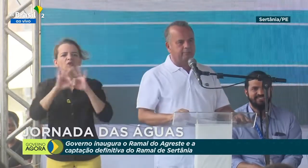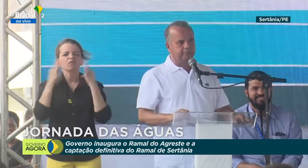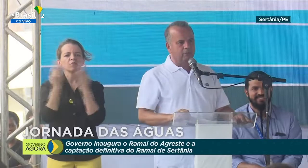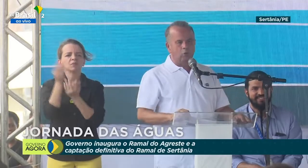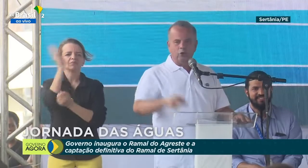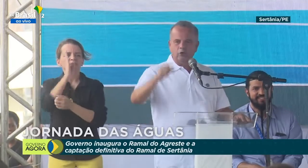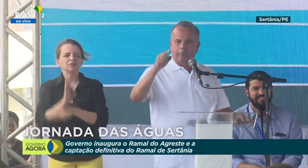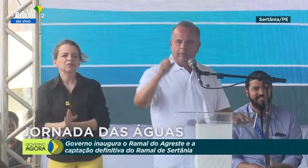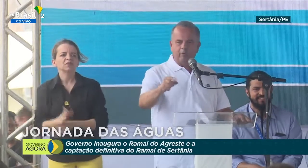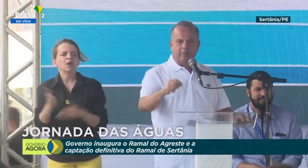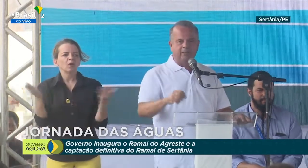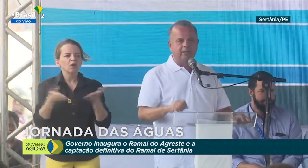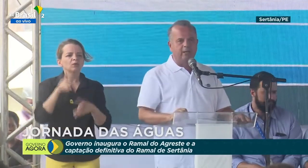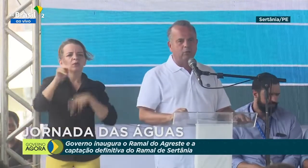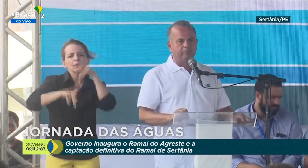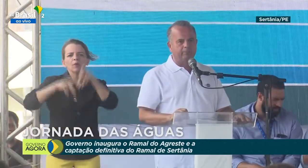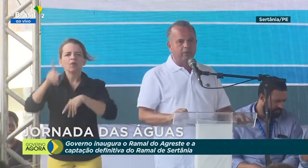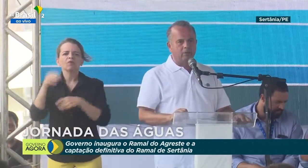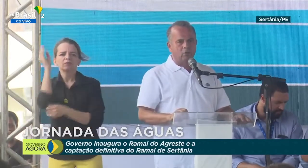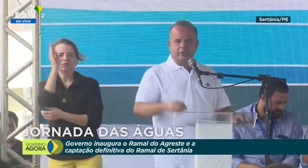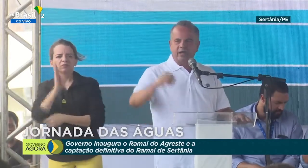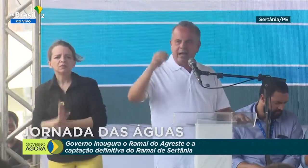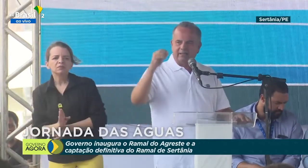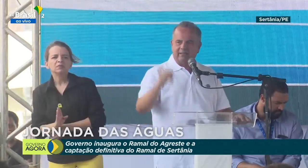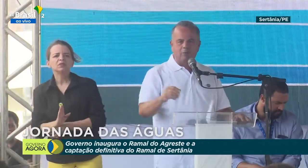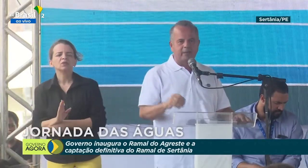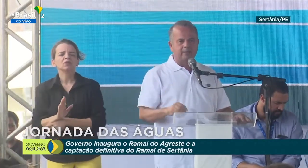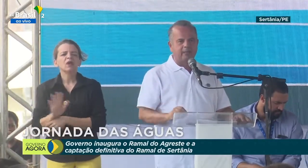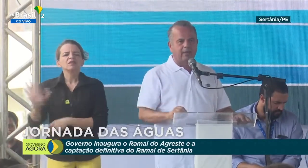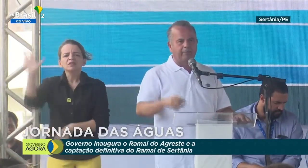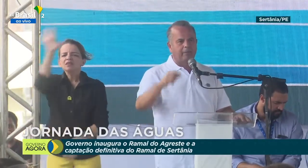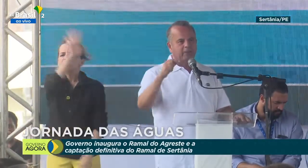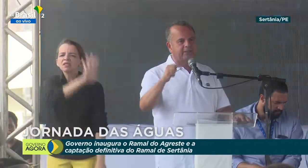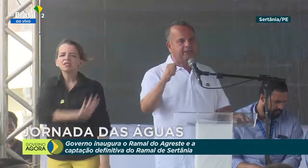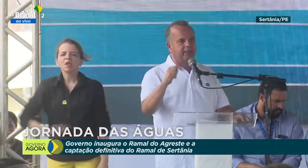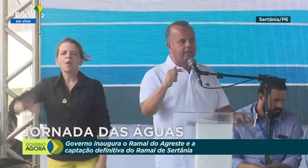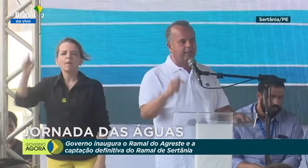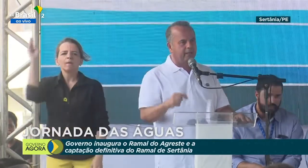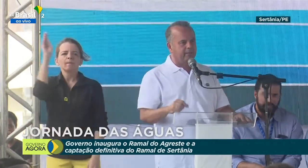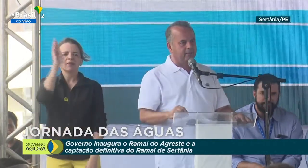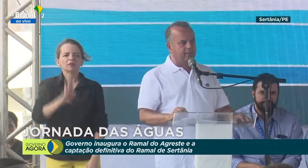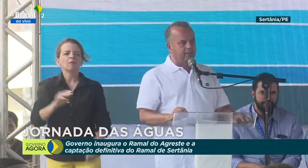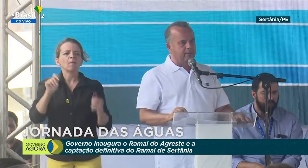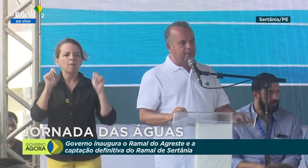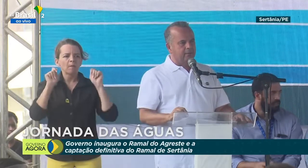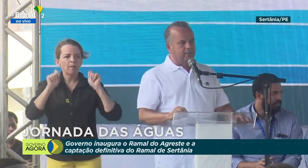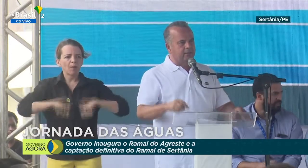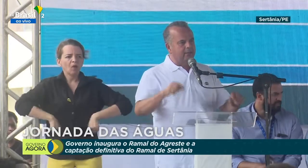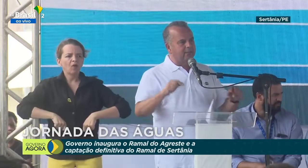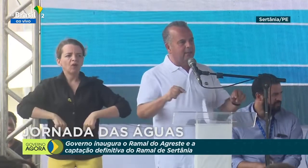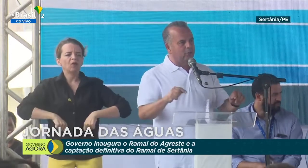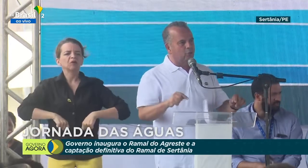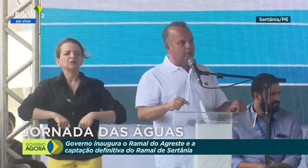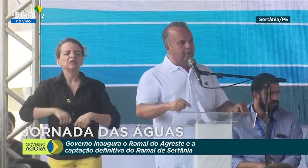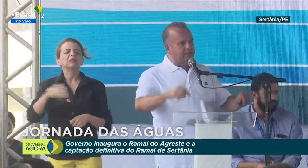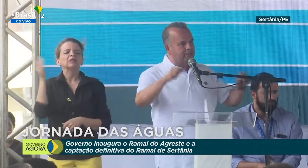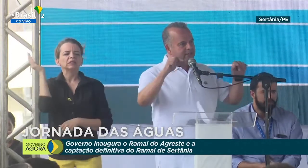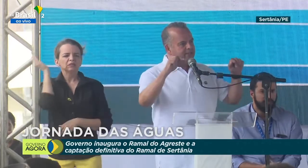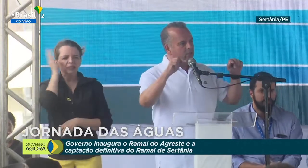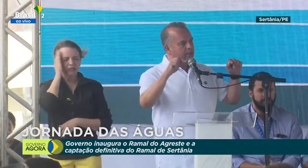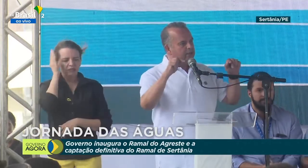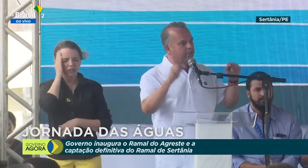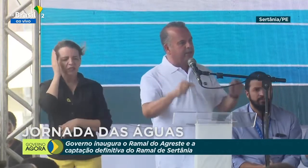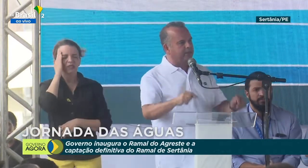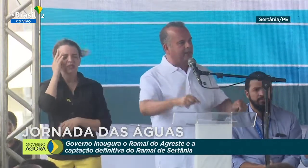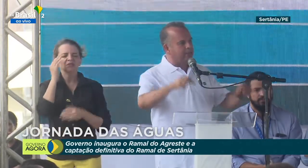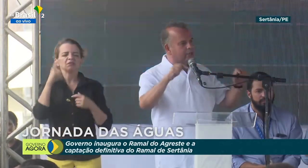brasileira, hoje o povo brasileiro, hoje a nação brasileira pode se erguer entendendo que está